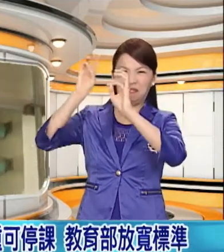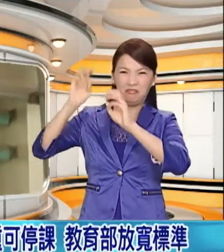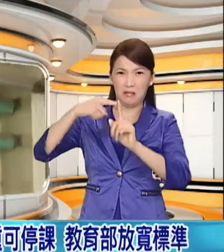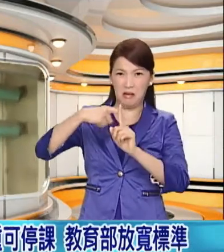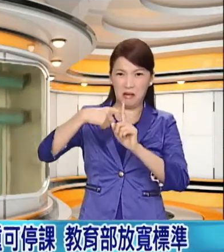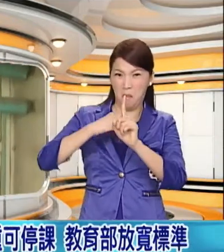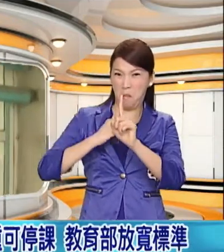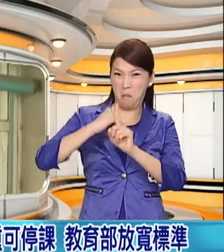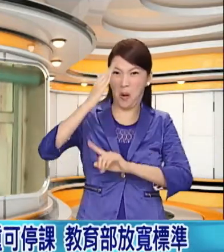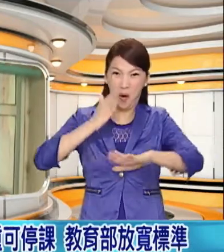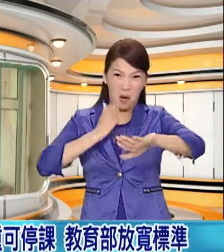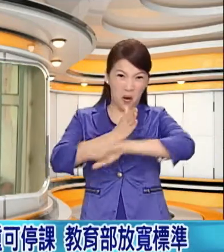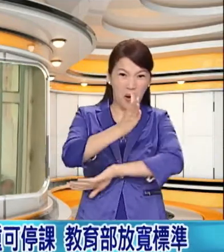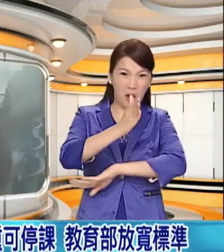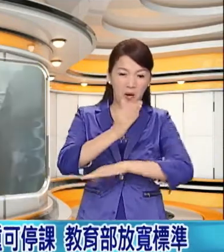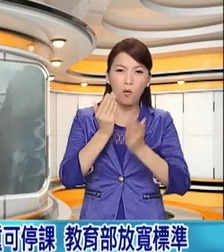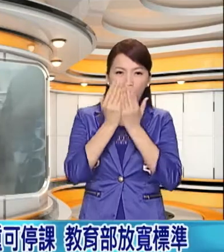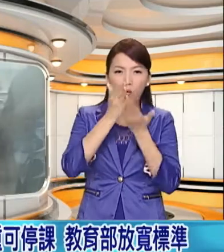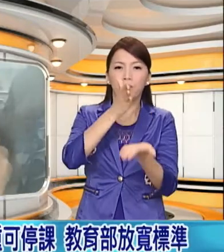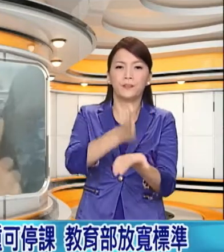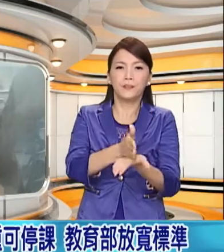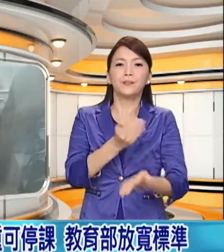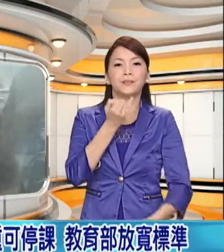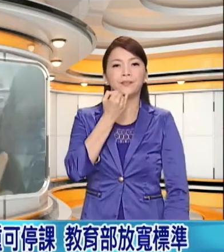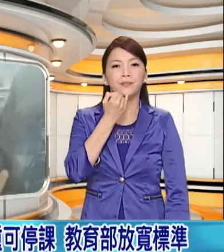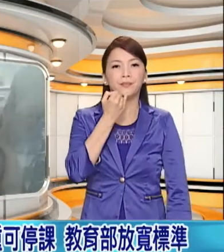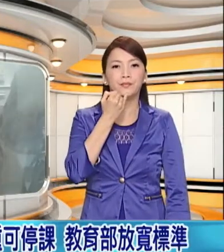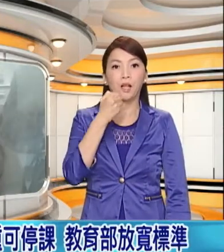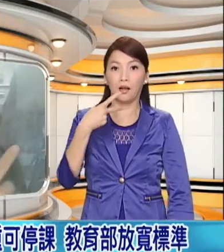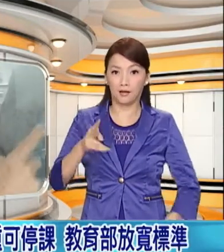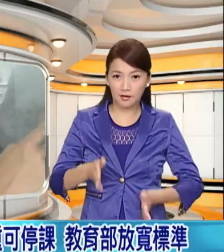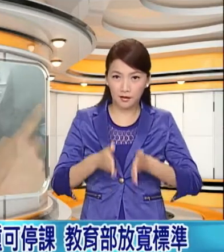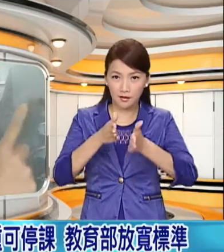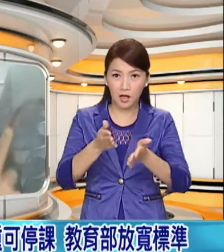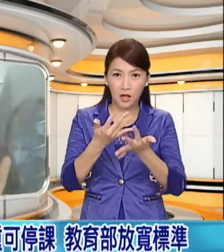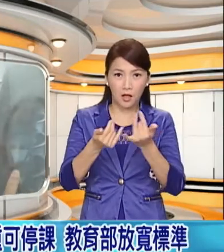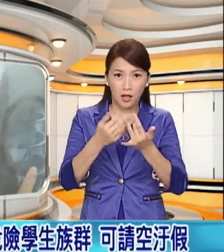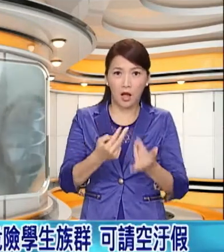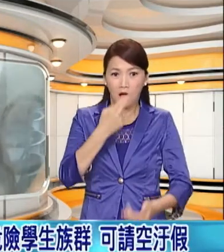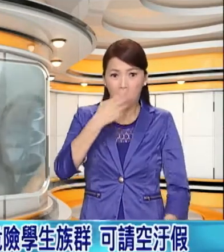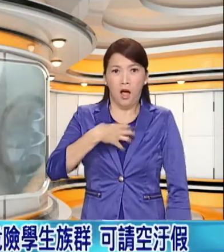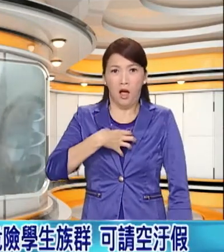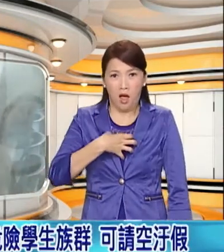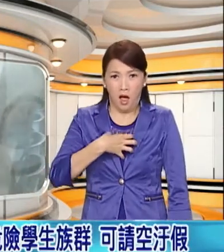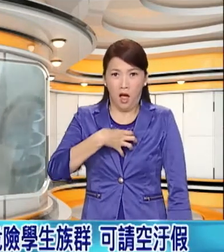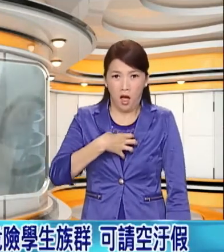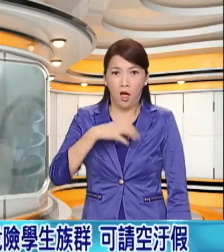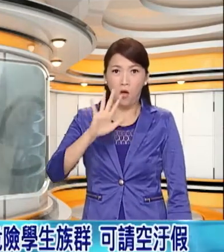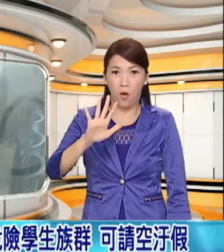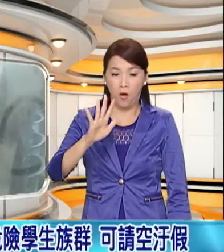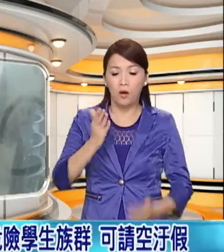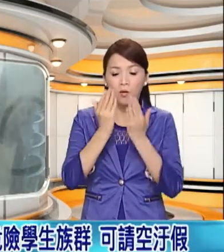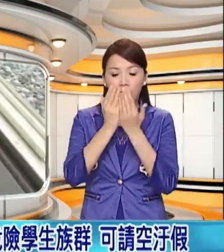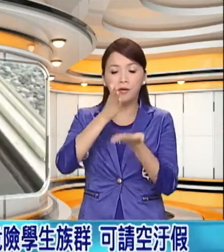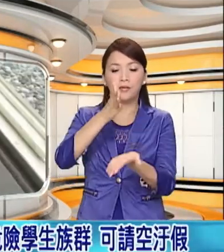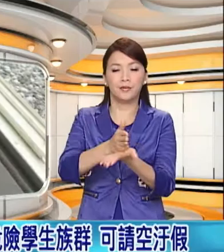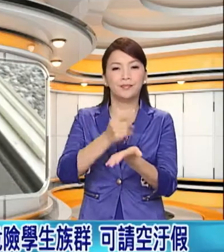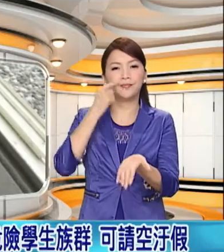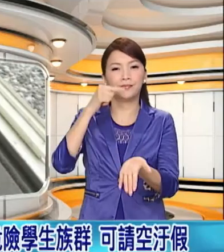浓度如果超标就可以停课。另外，针对有呼吸道等疾病的学生，停课标准就定